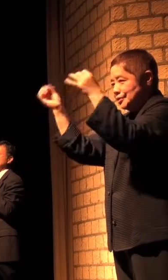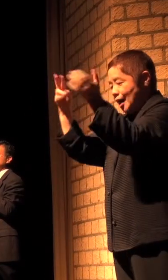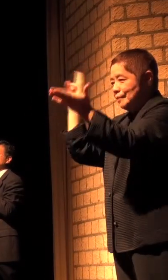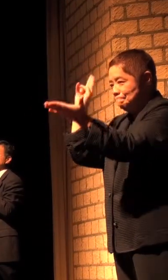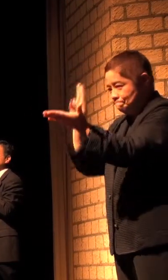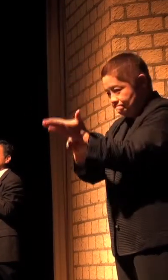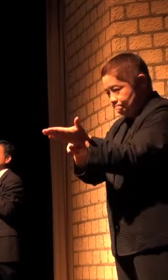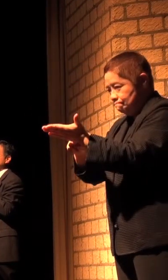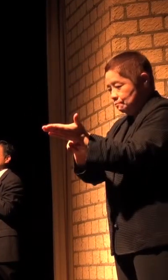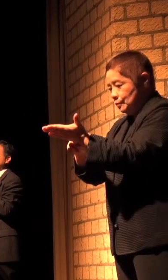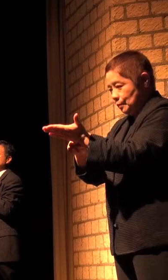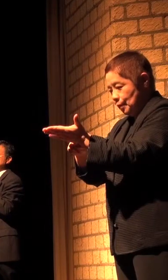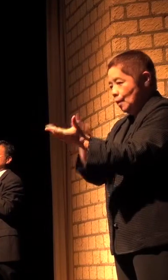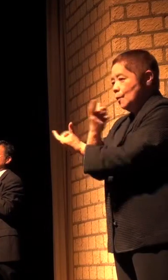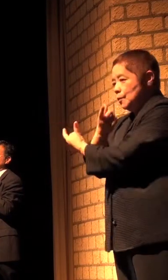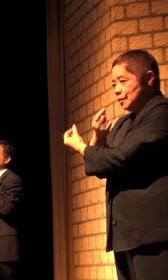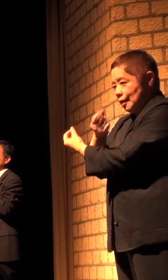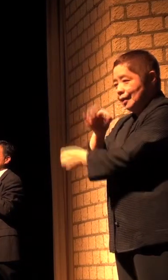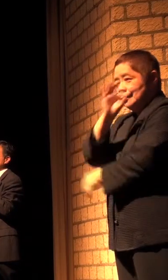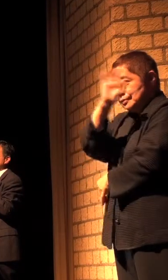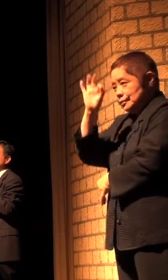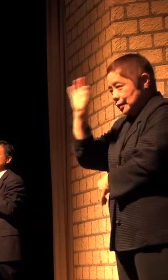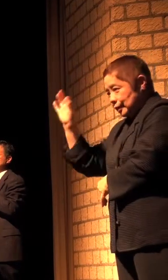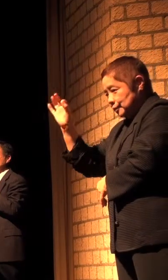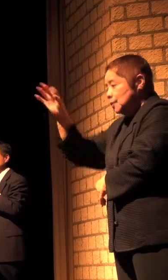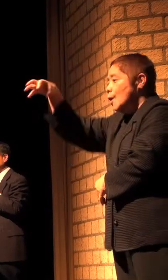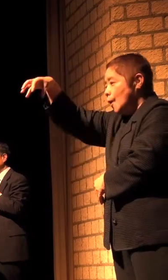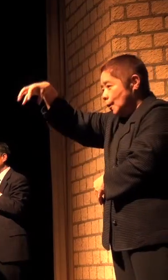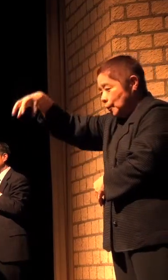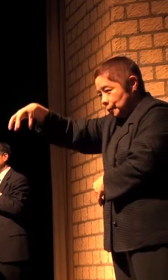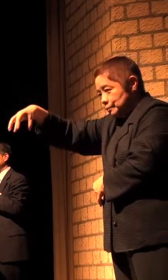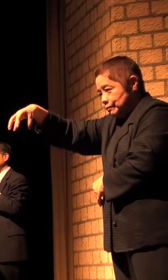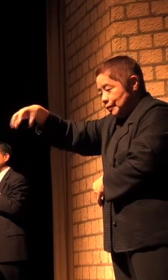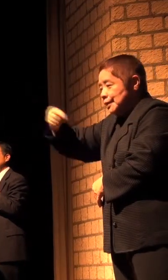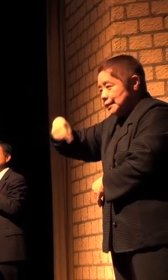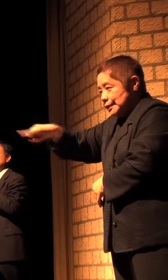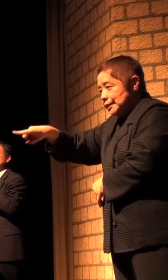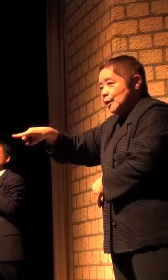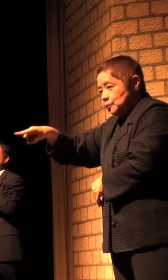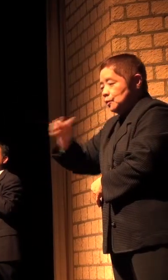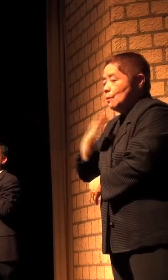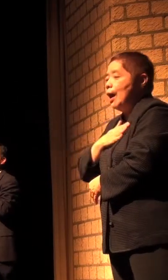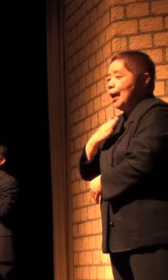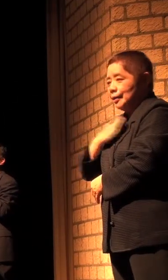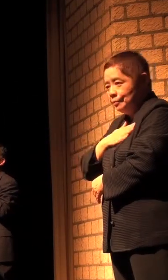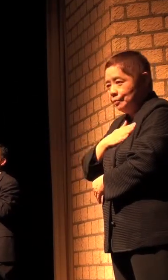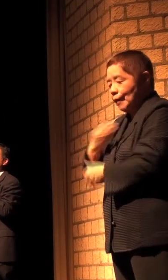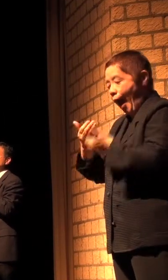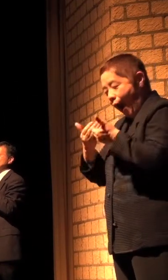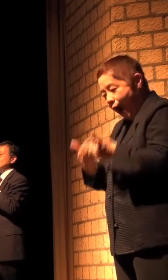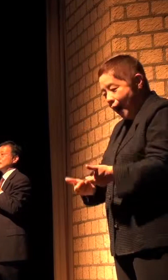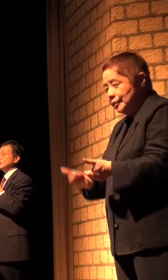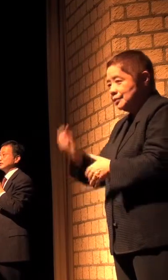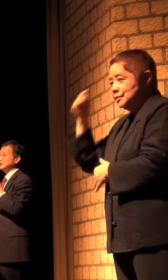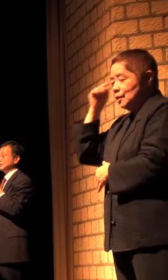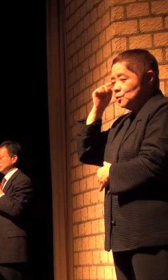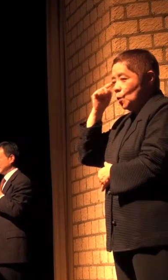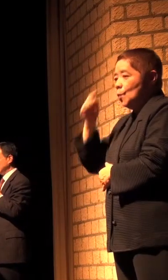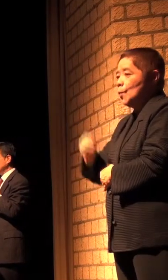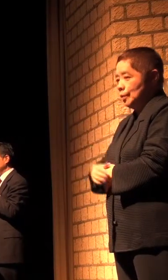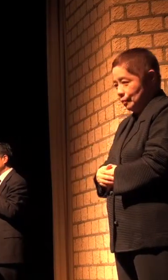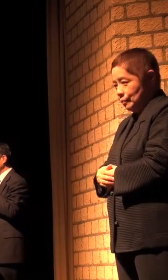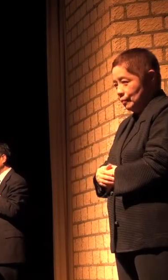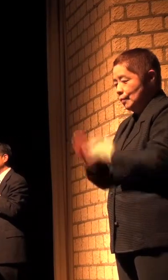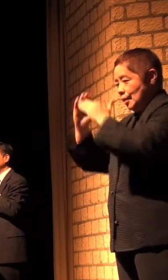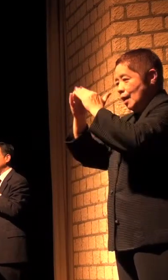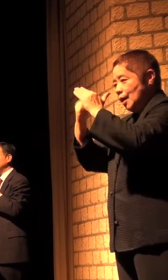はりお互いにこう探してこうそこに時間を浪費するっていう必要がありませんから、その家族内で そのいわゆるこう災